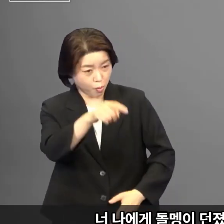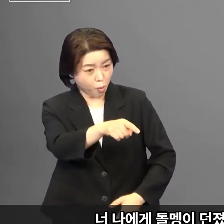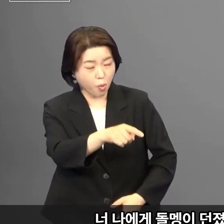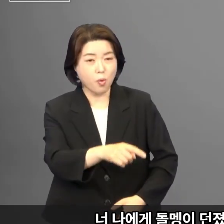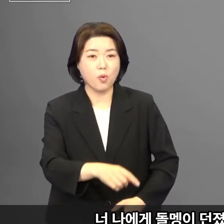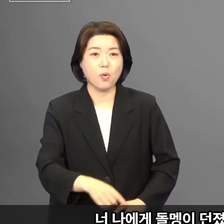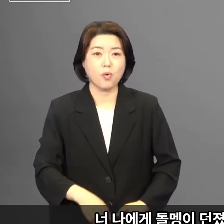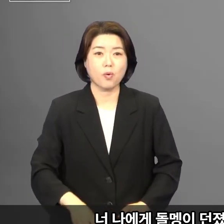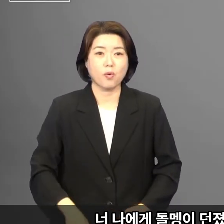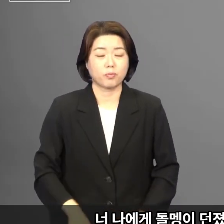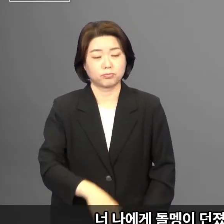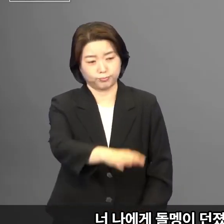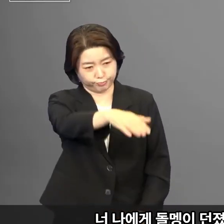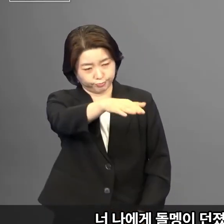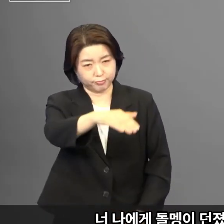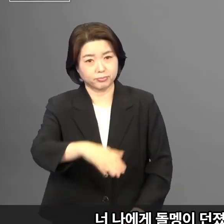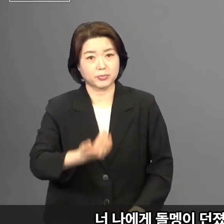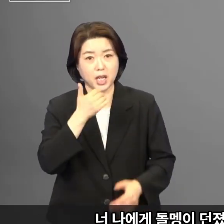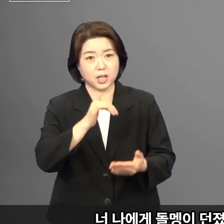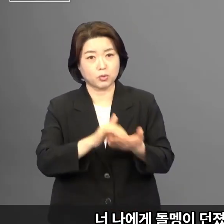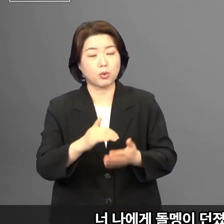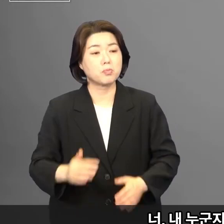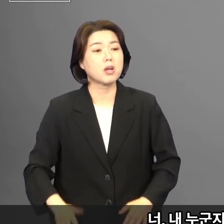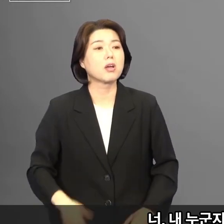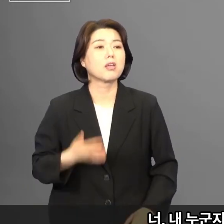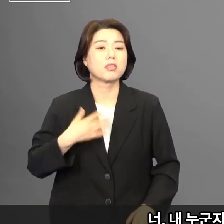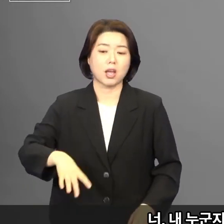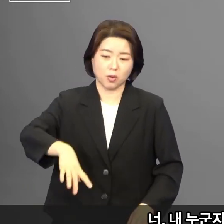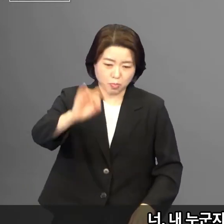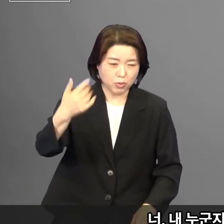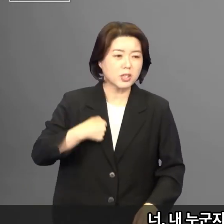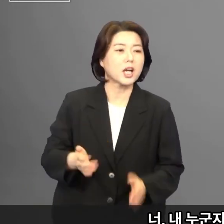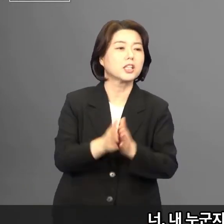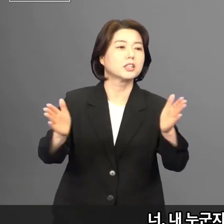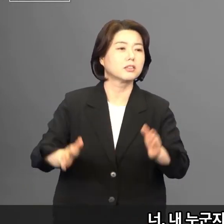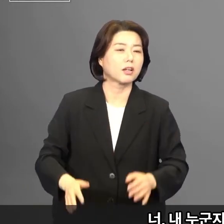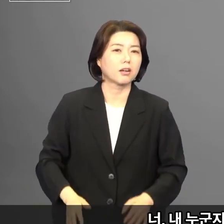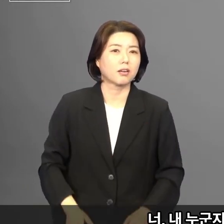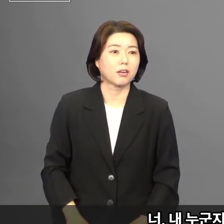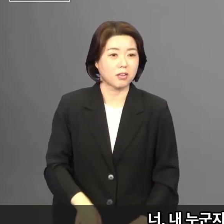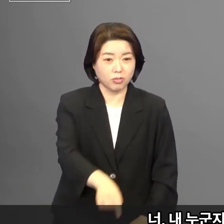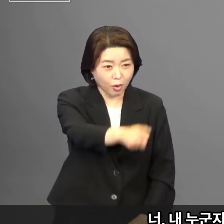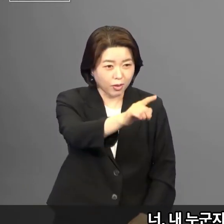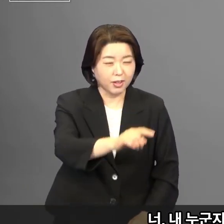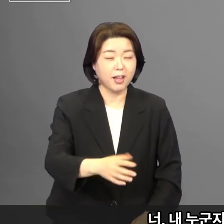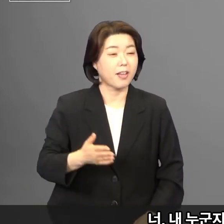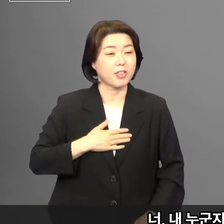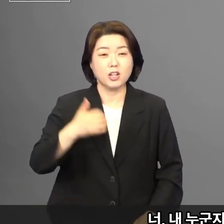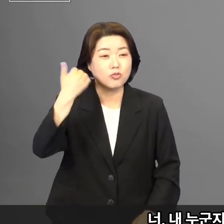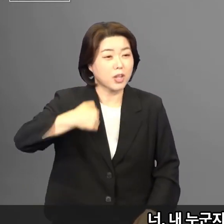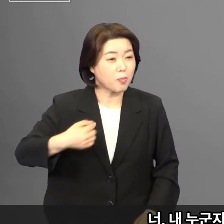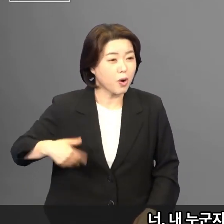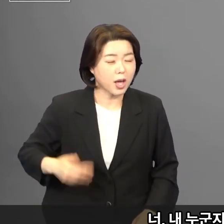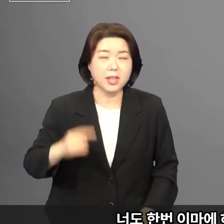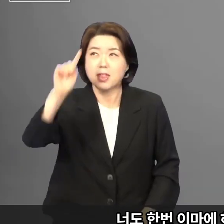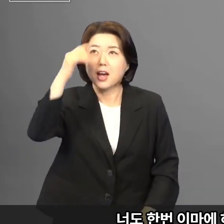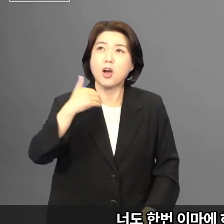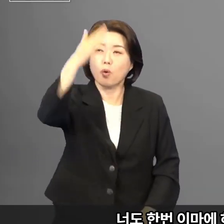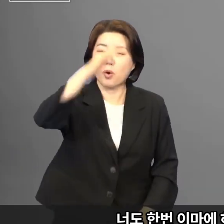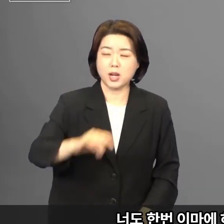던졌는데, 야, 돌멩이 내가 원조야. 너 내 누군지 몰라? 골리앗